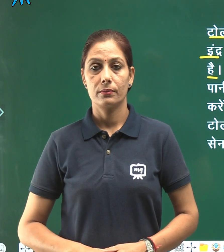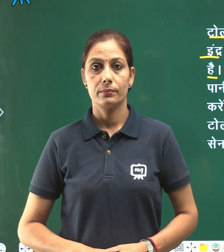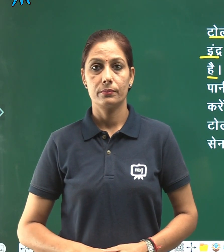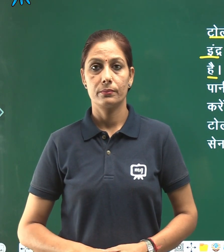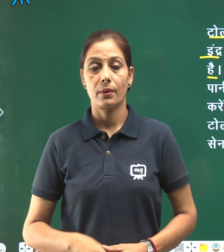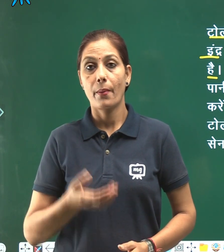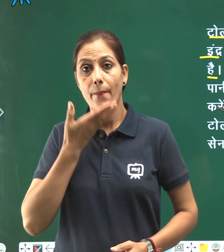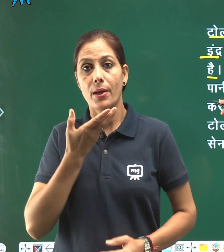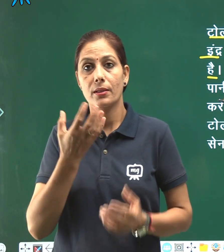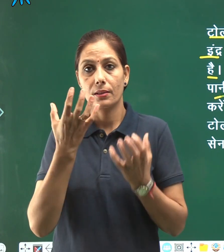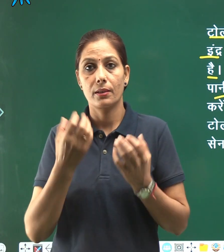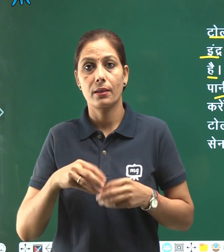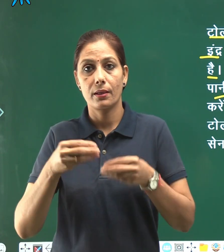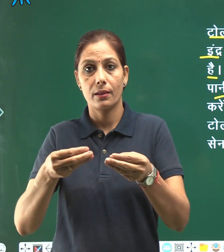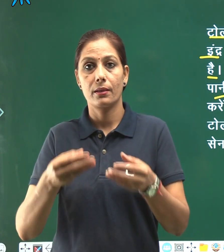पानी देंगे